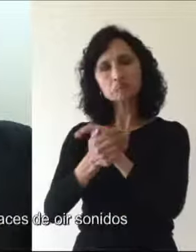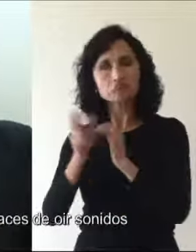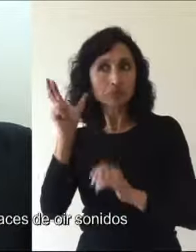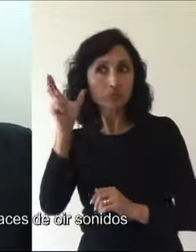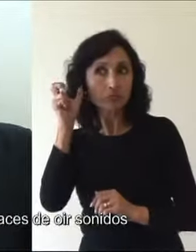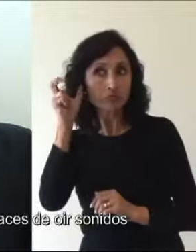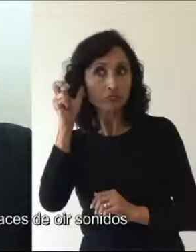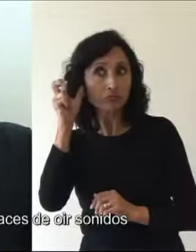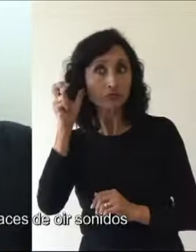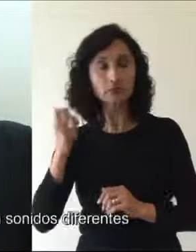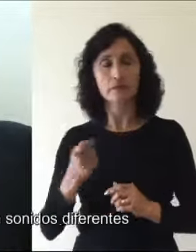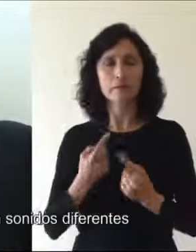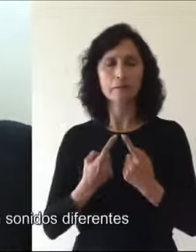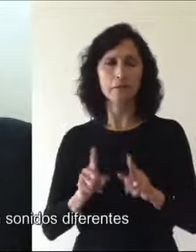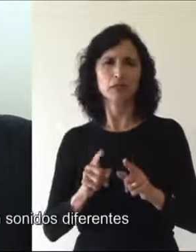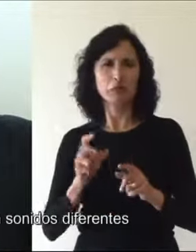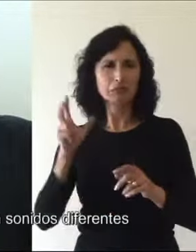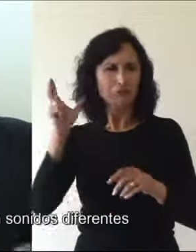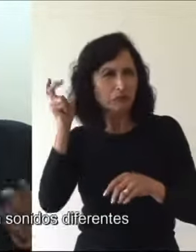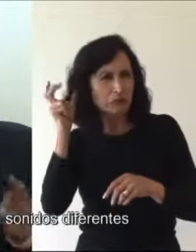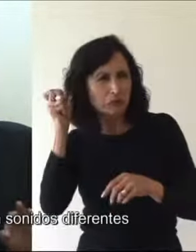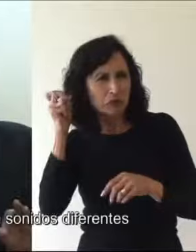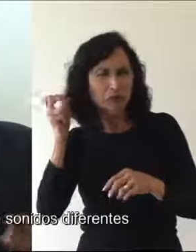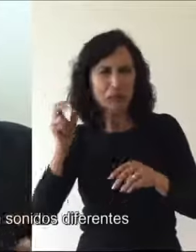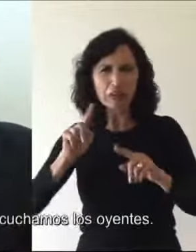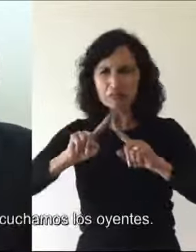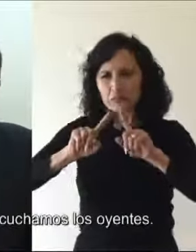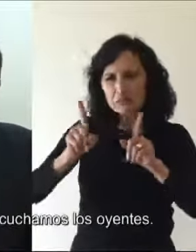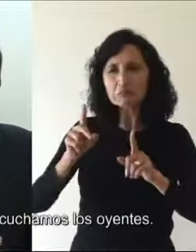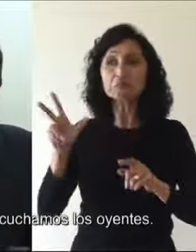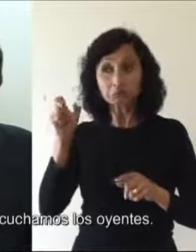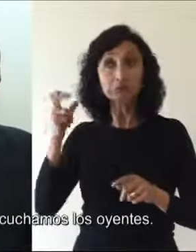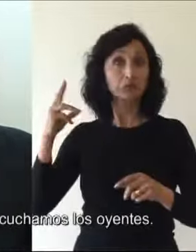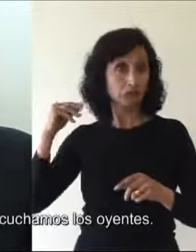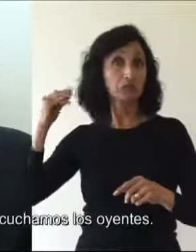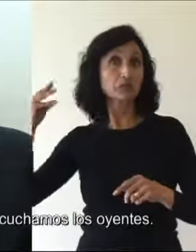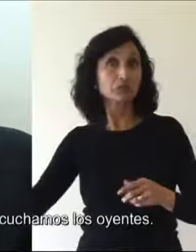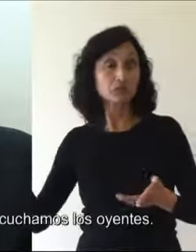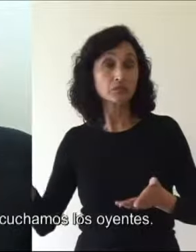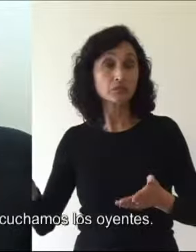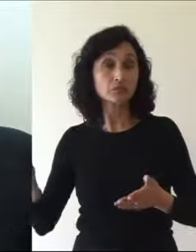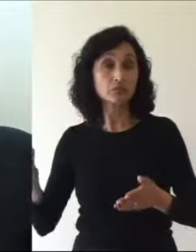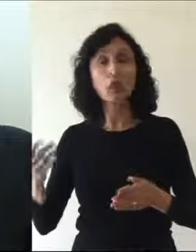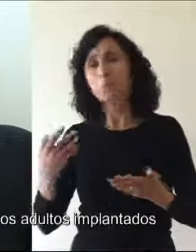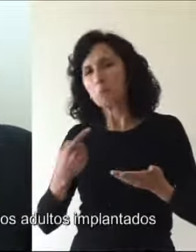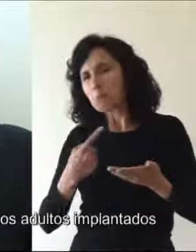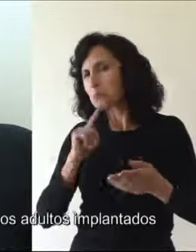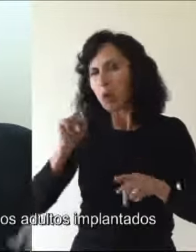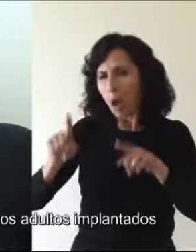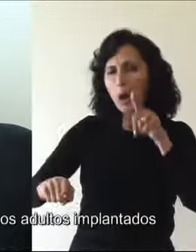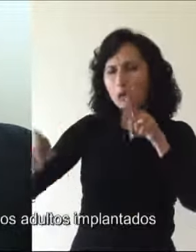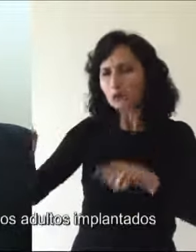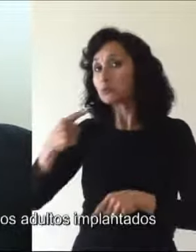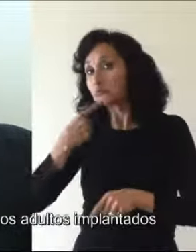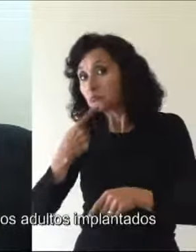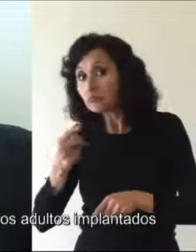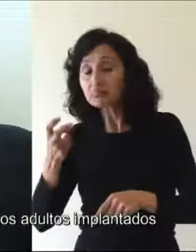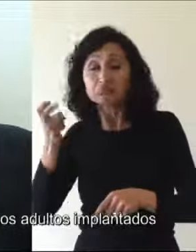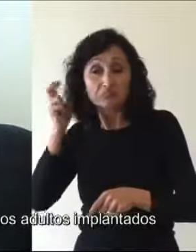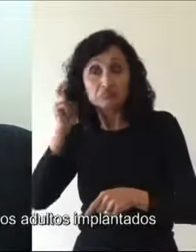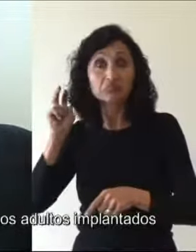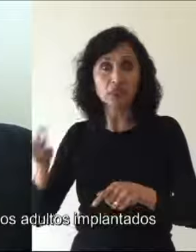capaces de oír sonidos, pero son sonidos diferentes a los que escuchamos los oyentes. Según algunos